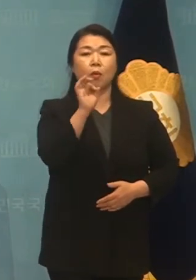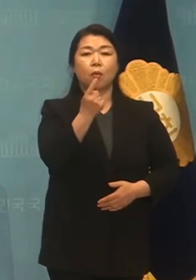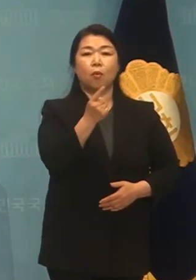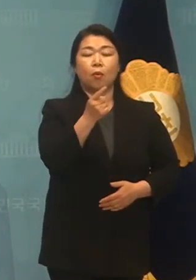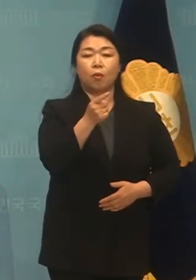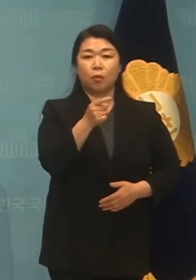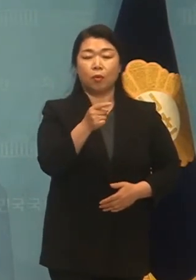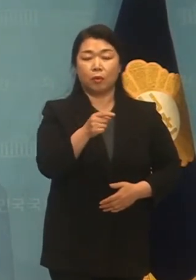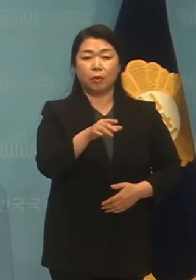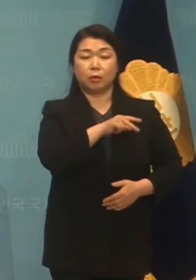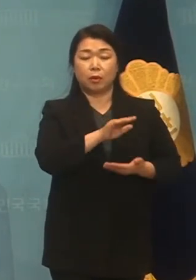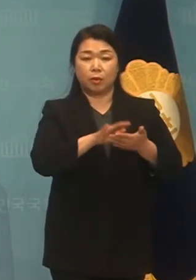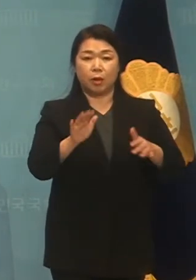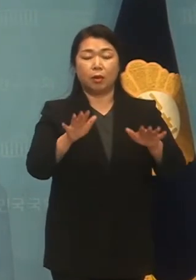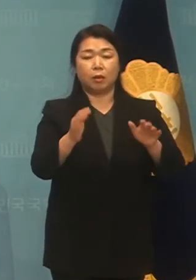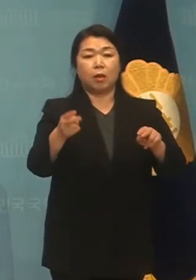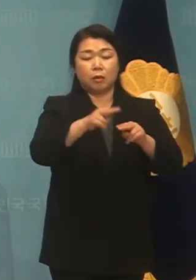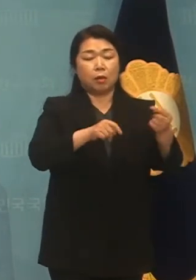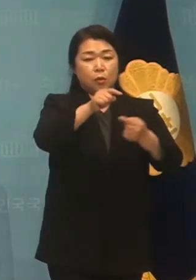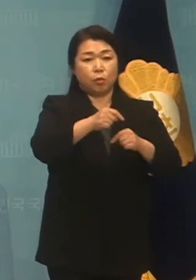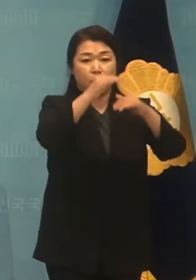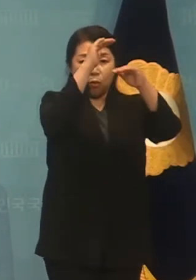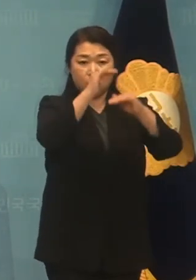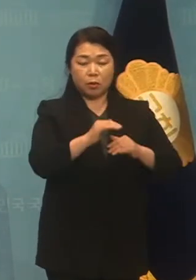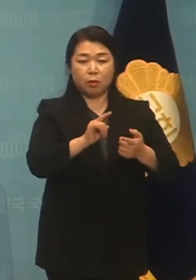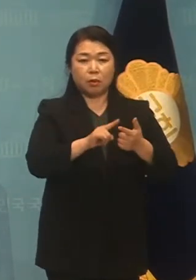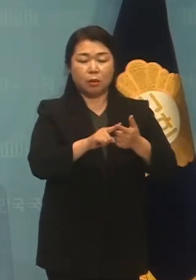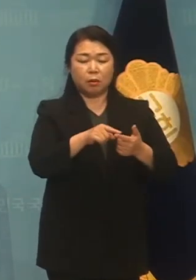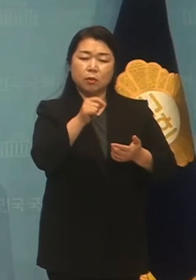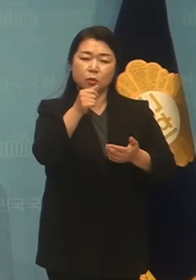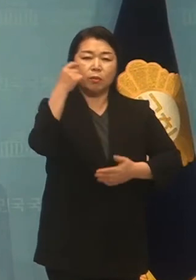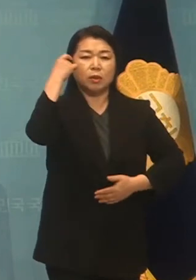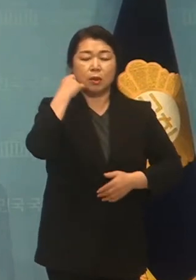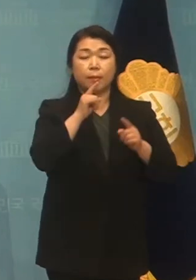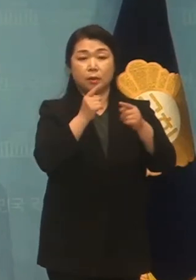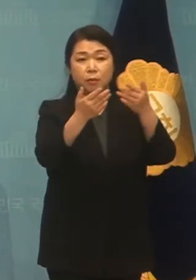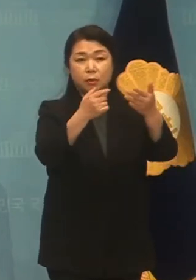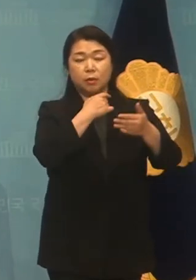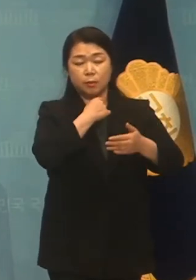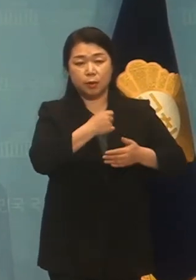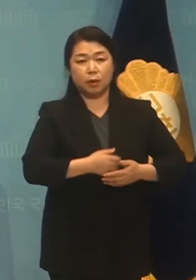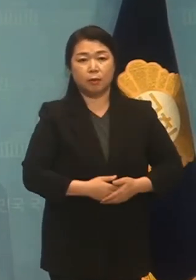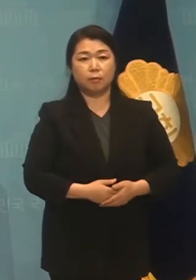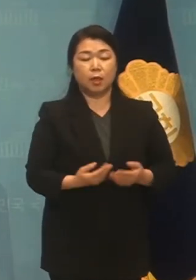고경원입니다. 인사청문회 과정에 관한 간단한 소회를 좀 말씀드리겠습니다.